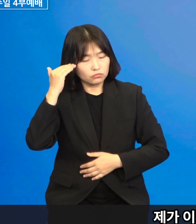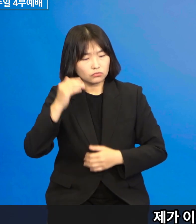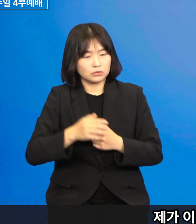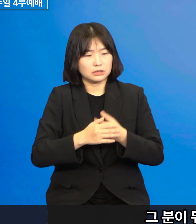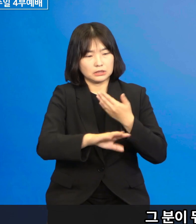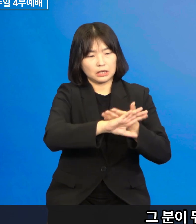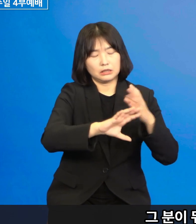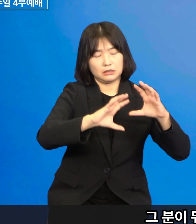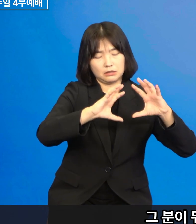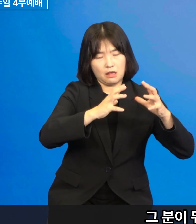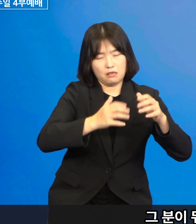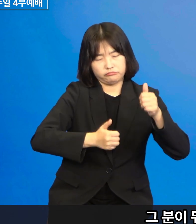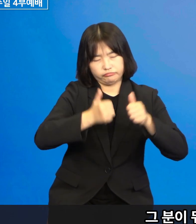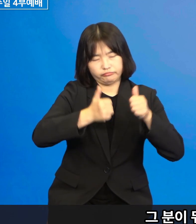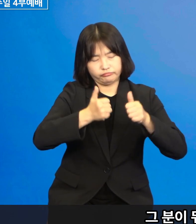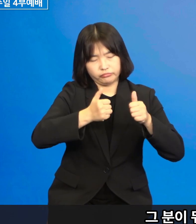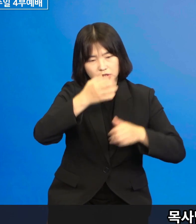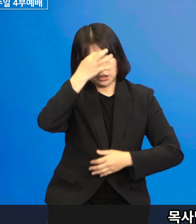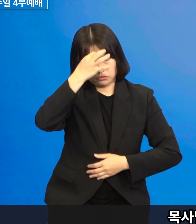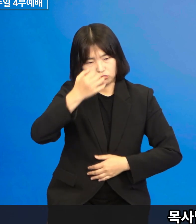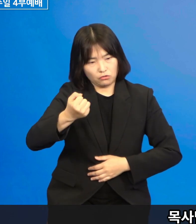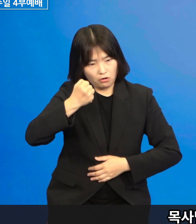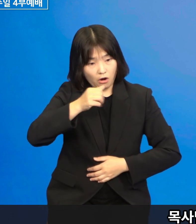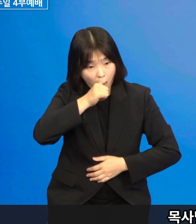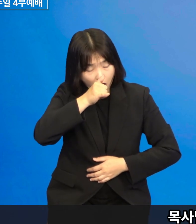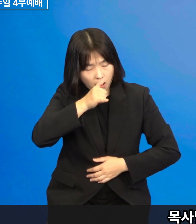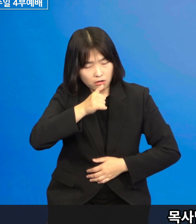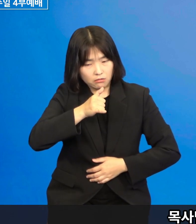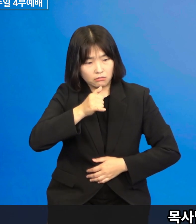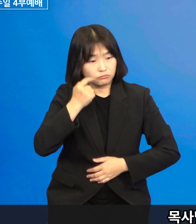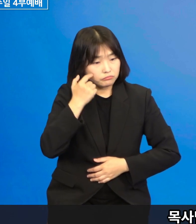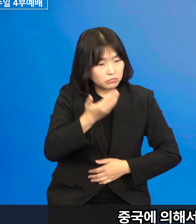물었어요. 그분이 뭐라고 하시냐면, 목사님이 아닙니다.